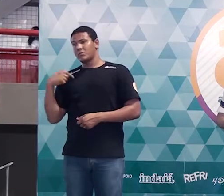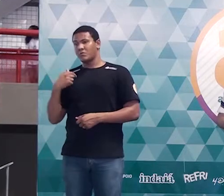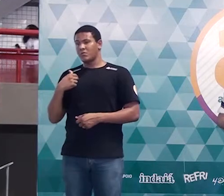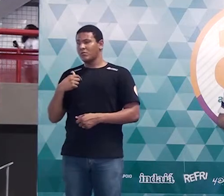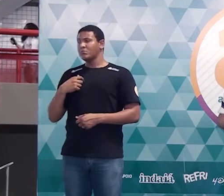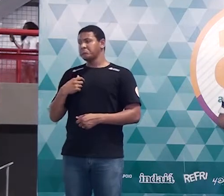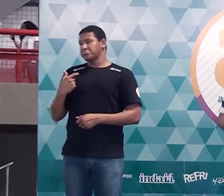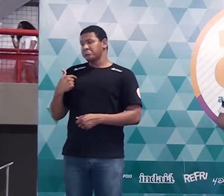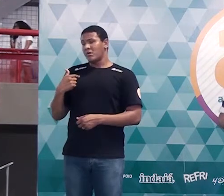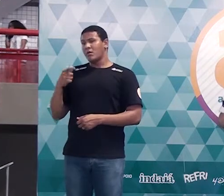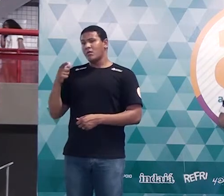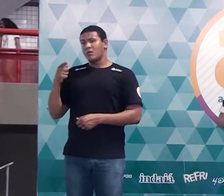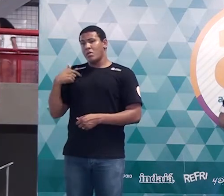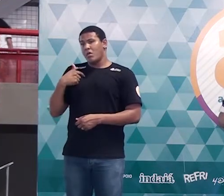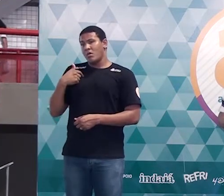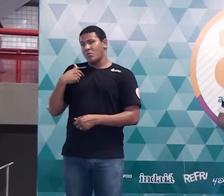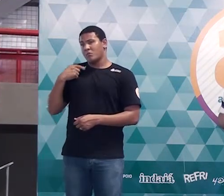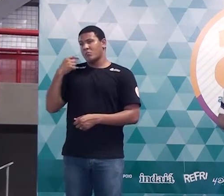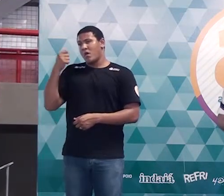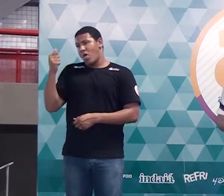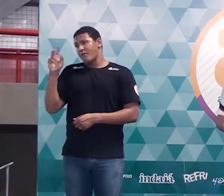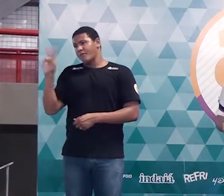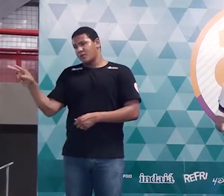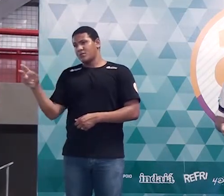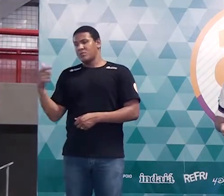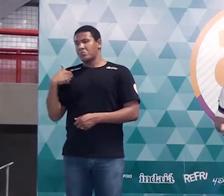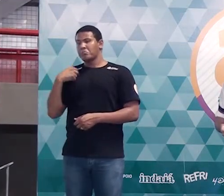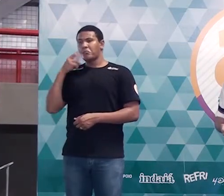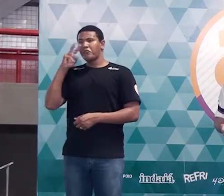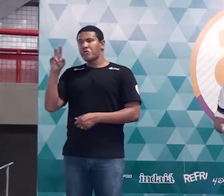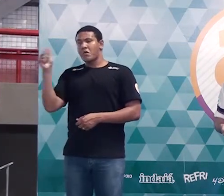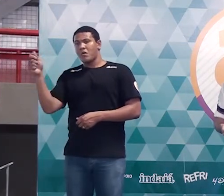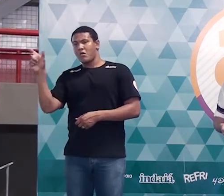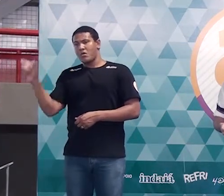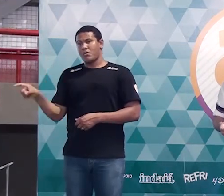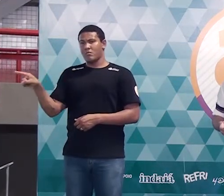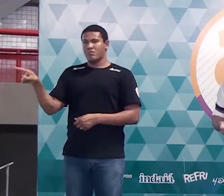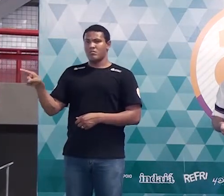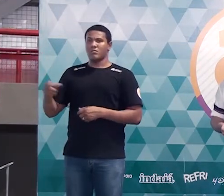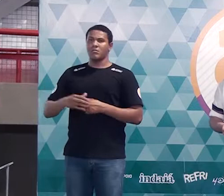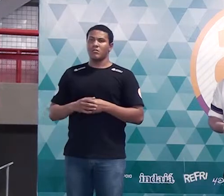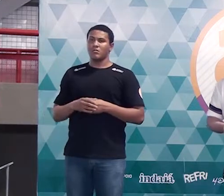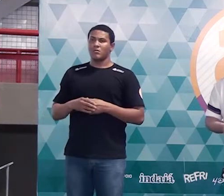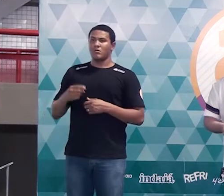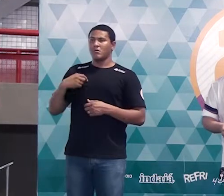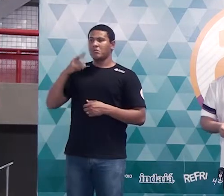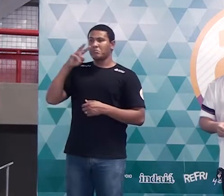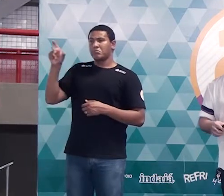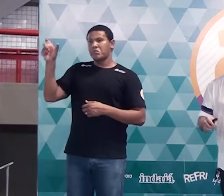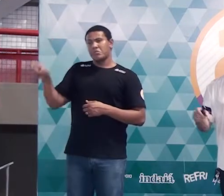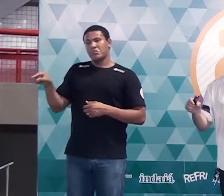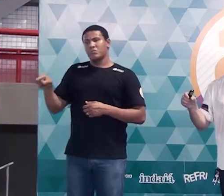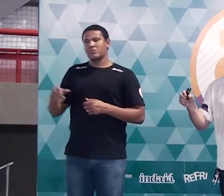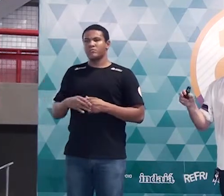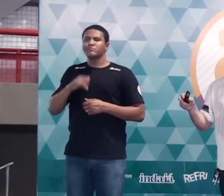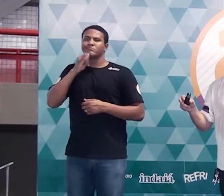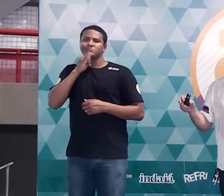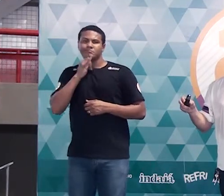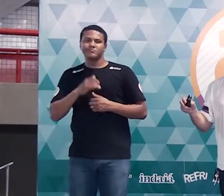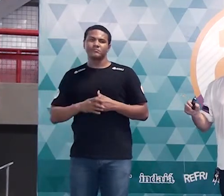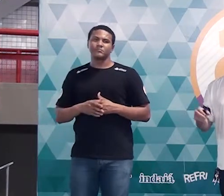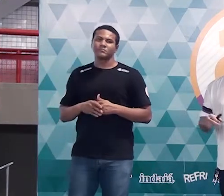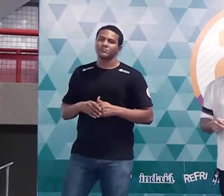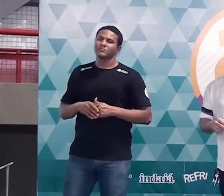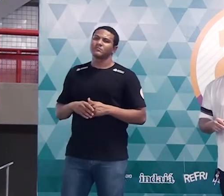Maria. Eu a vi. Só que às vezes as pessoas não entendem. Tinha uma secretária na minha casa e eu deixei um